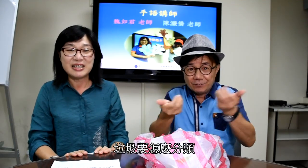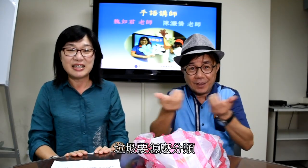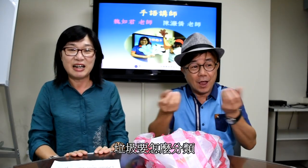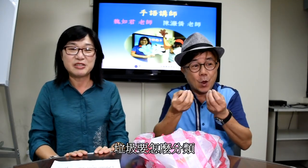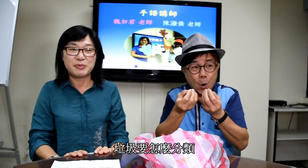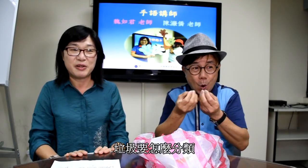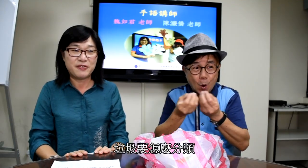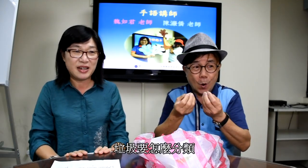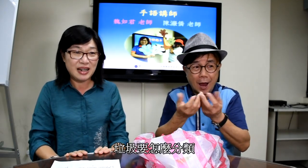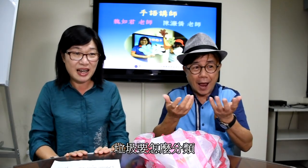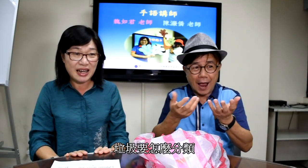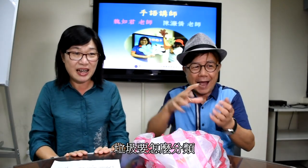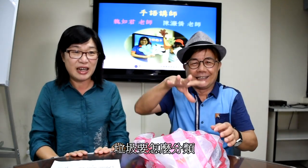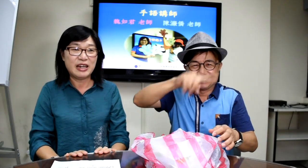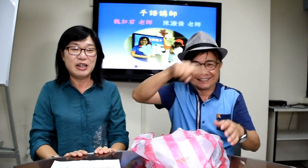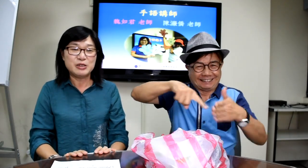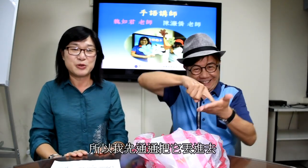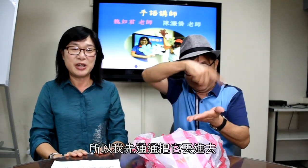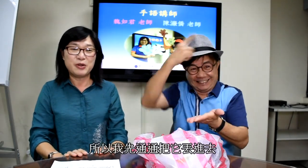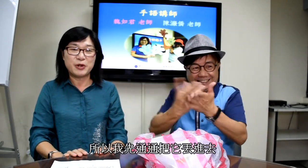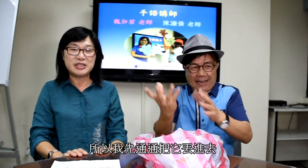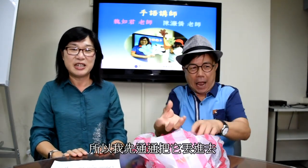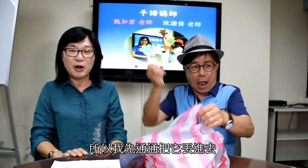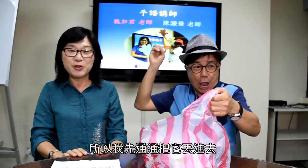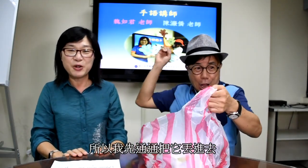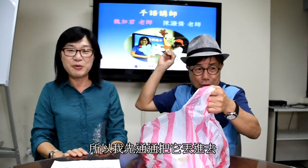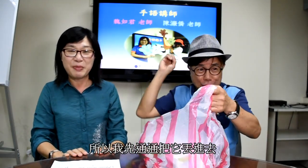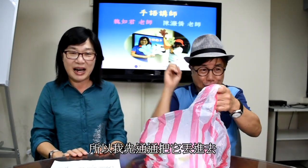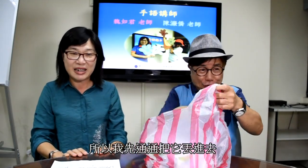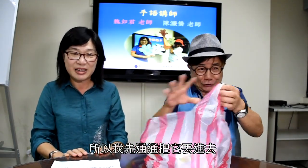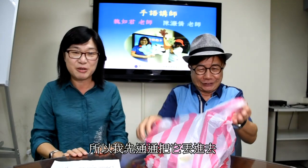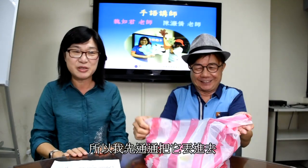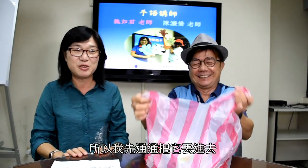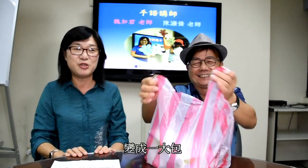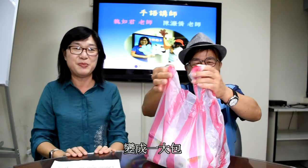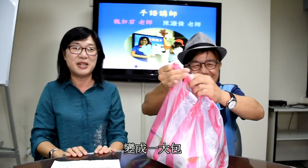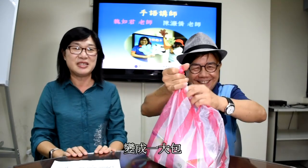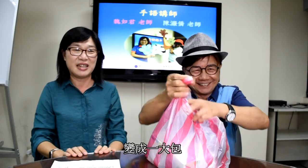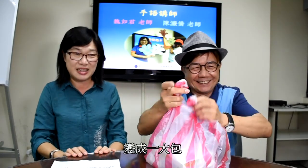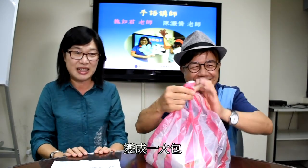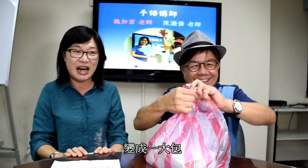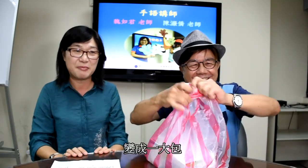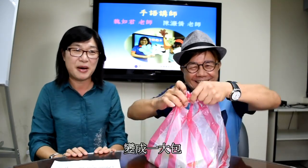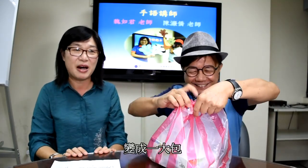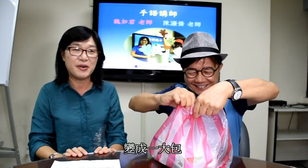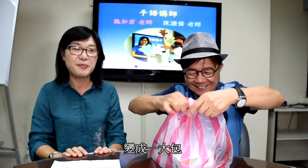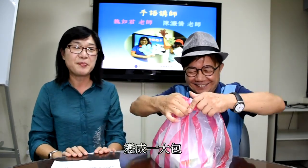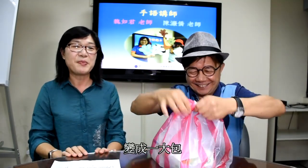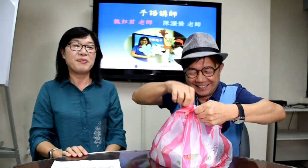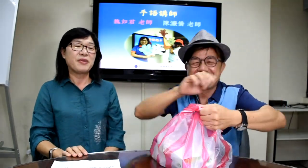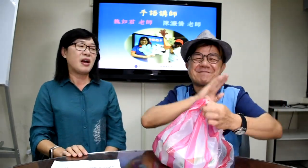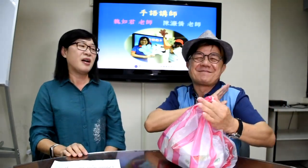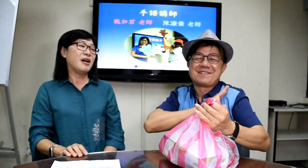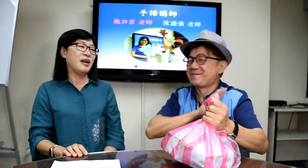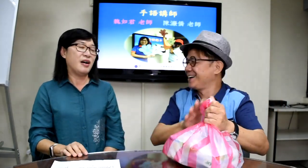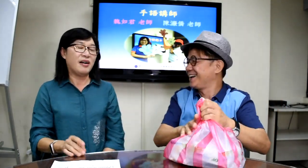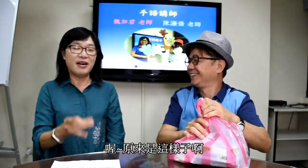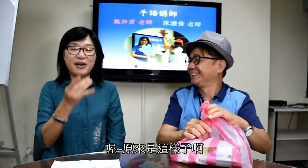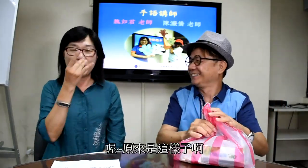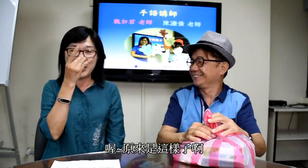要怎么分类，所以我先通通把它丢进去，变成一大包。哦，原来